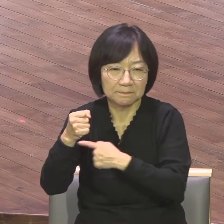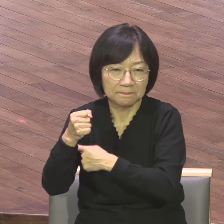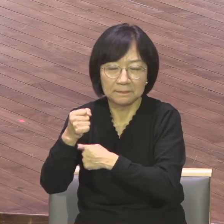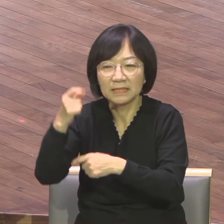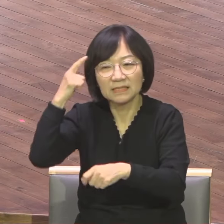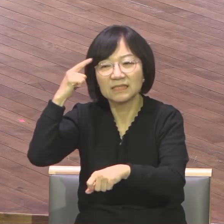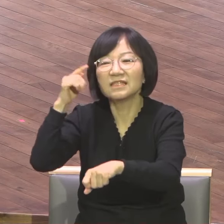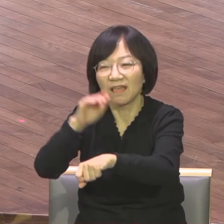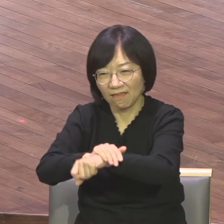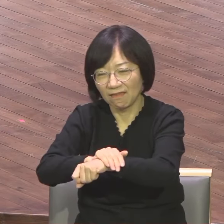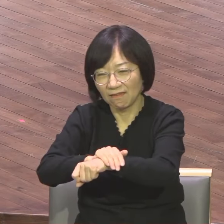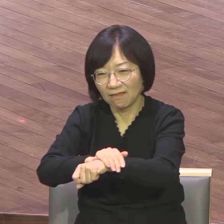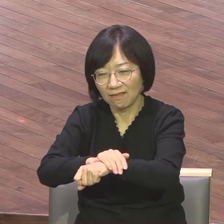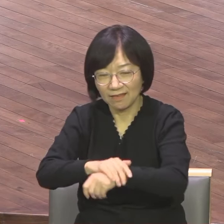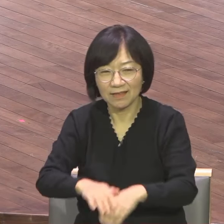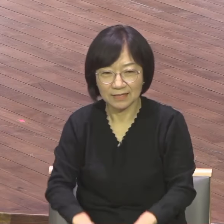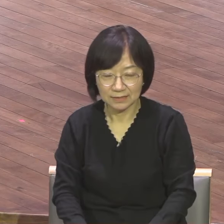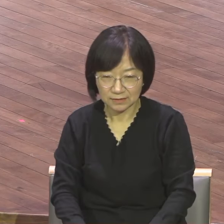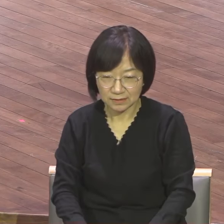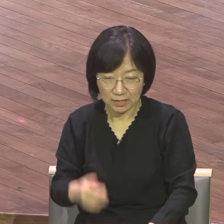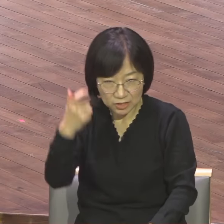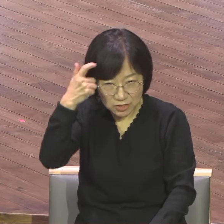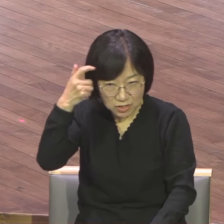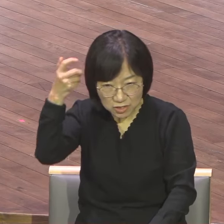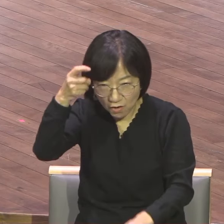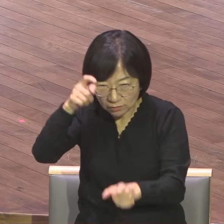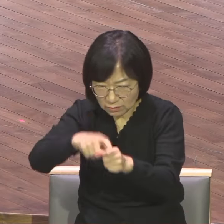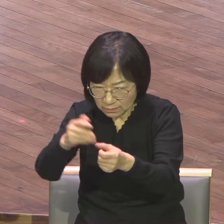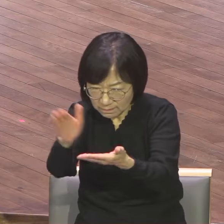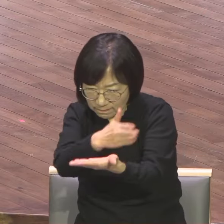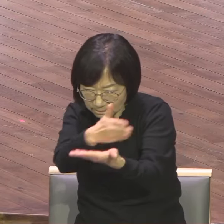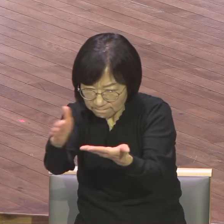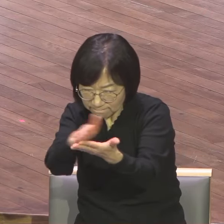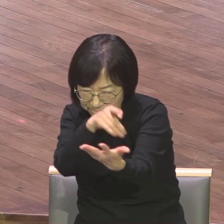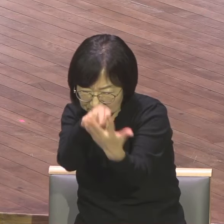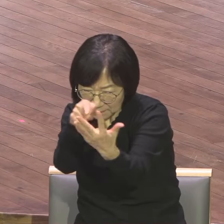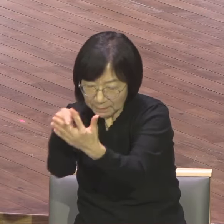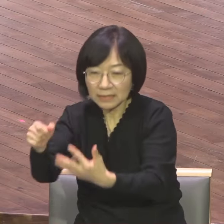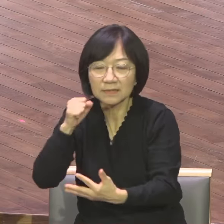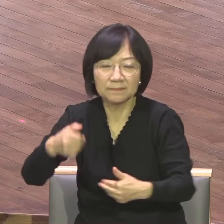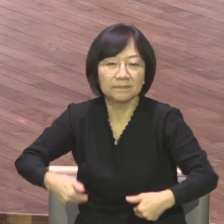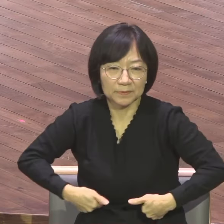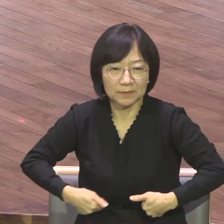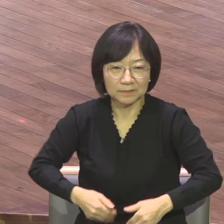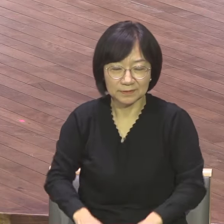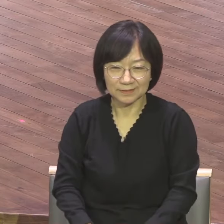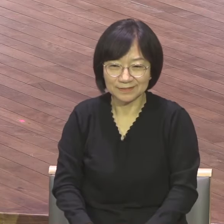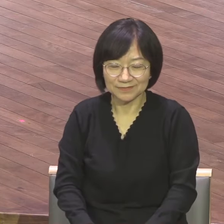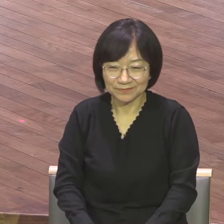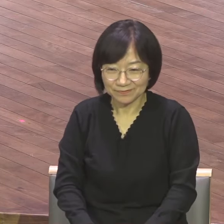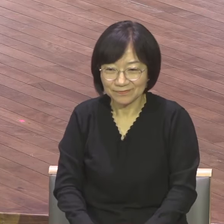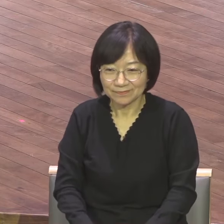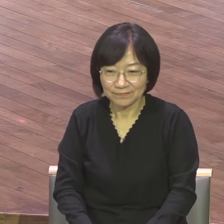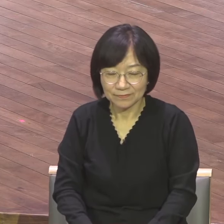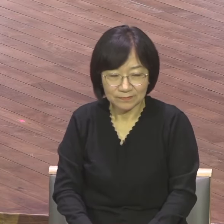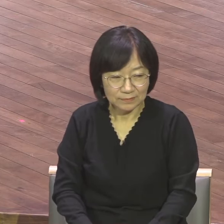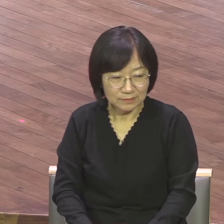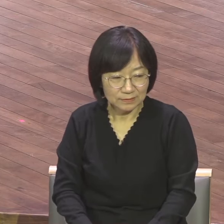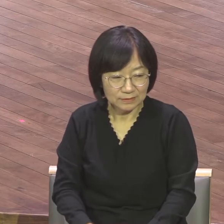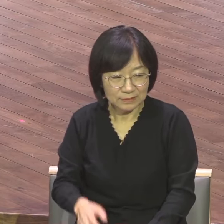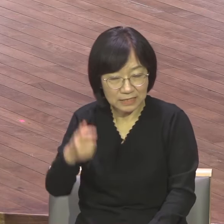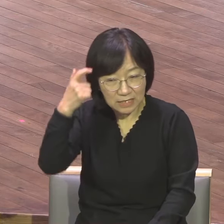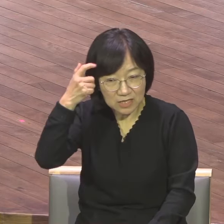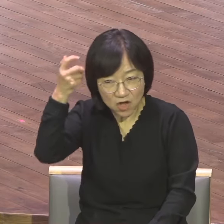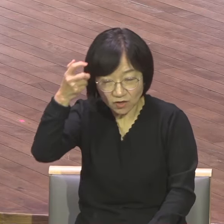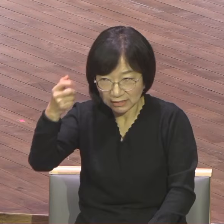막연한 지혜를 말한 것이 아니에요. 영적 분별력. 영적 분별력이 있으면 육신적 분별력 다